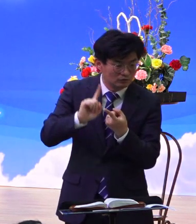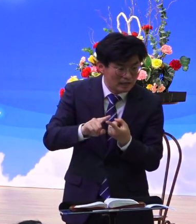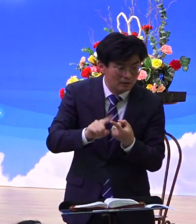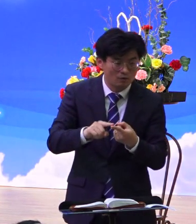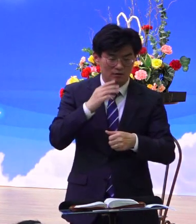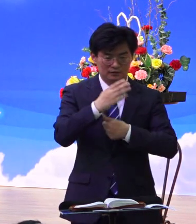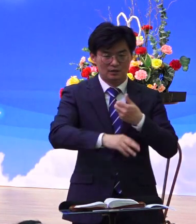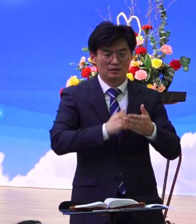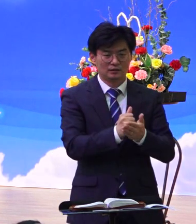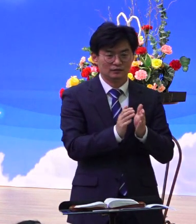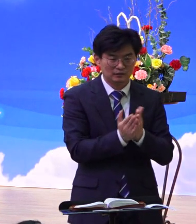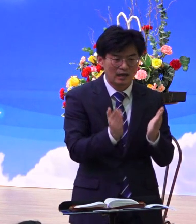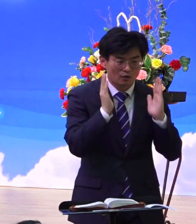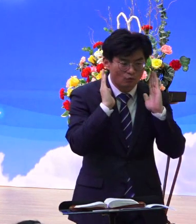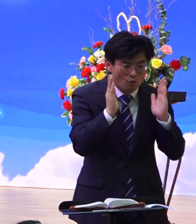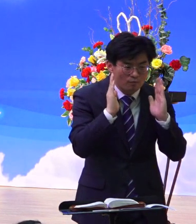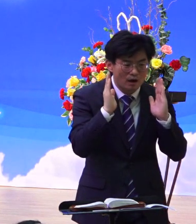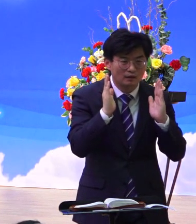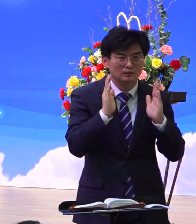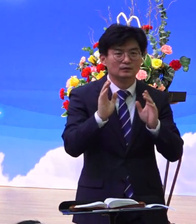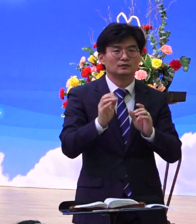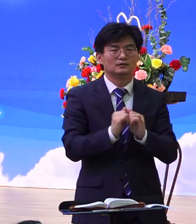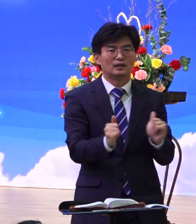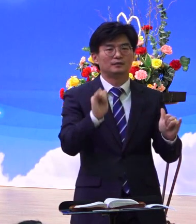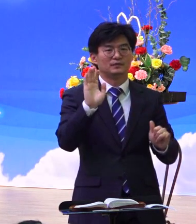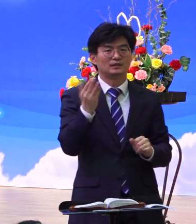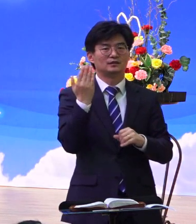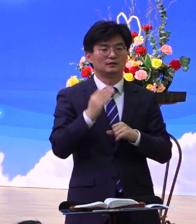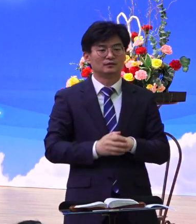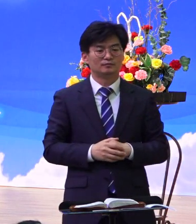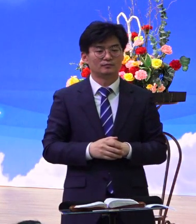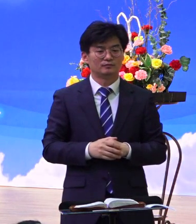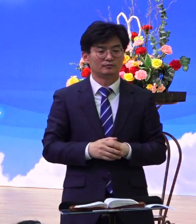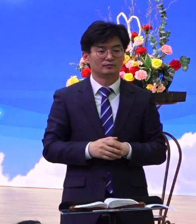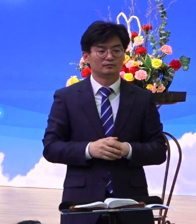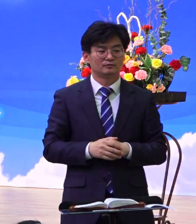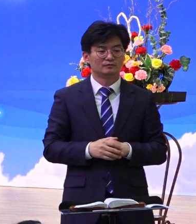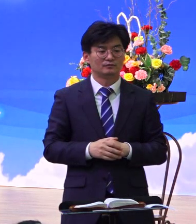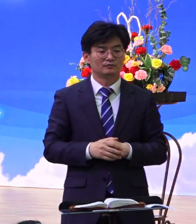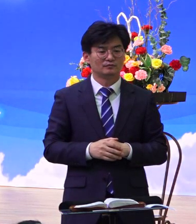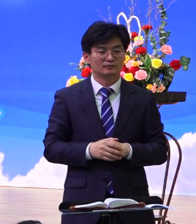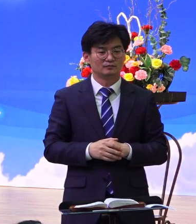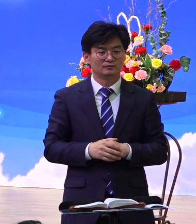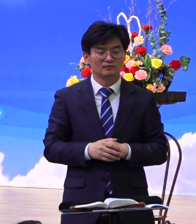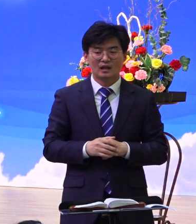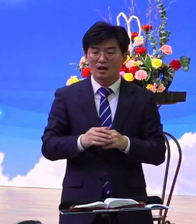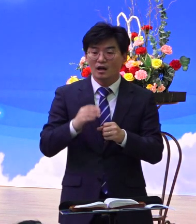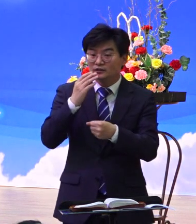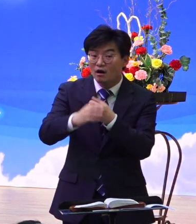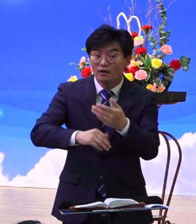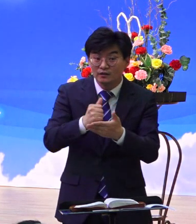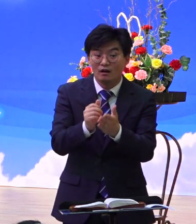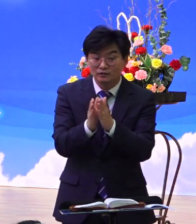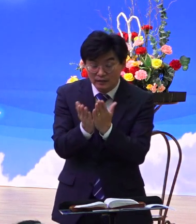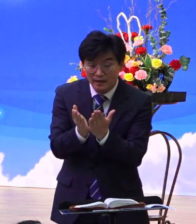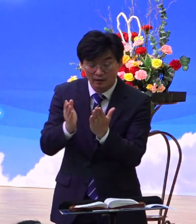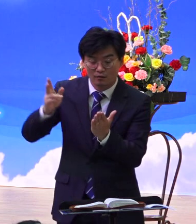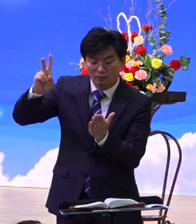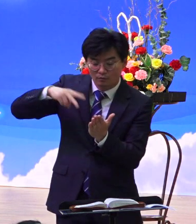사람이 되었습니다. 그리고 마침내 대통령이 된 후에 이렇게 그는 성경에 대해서